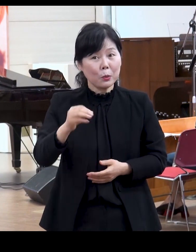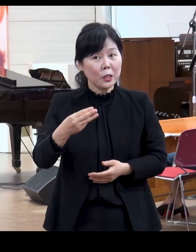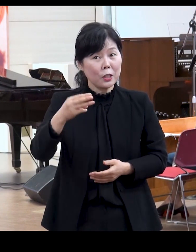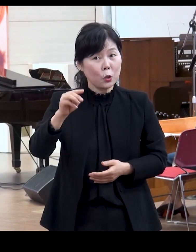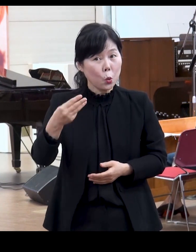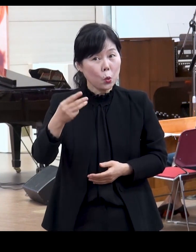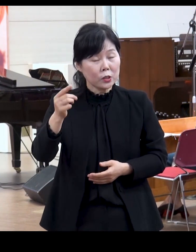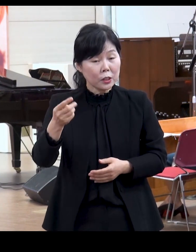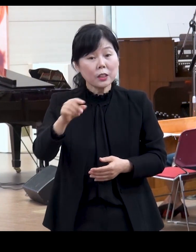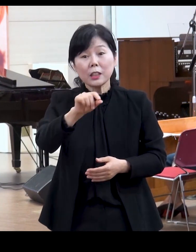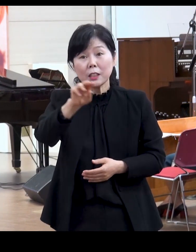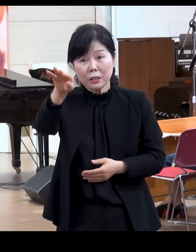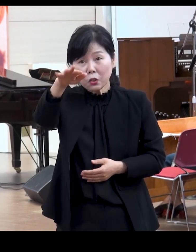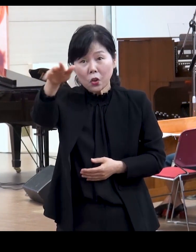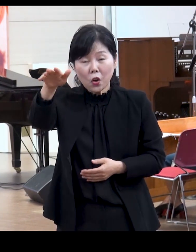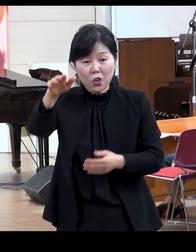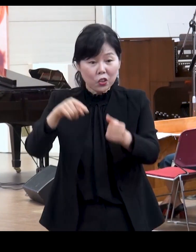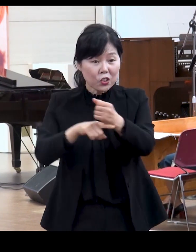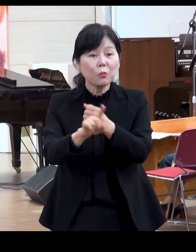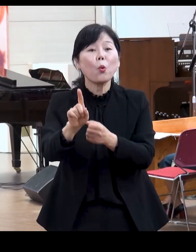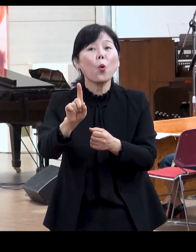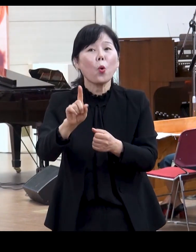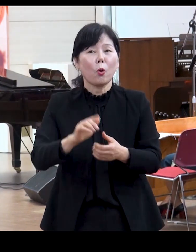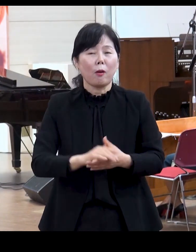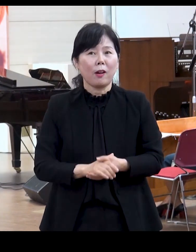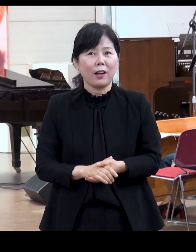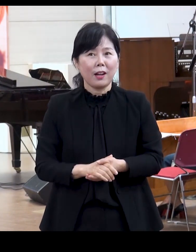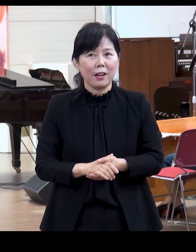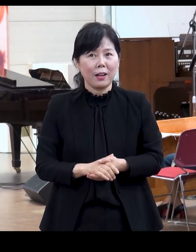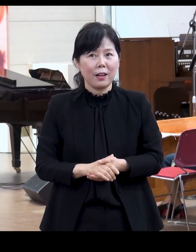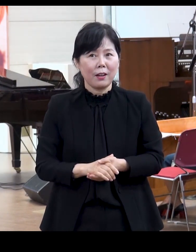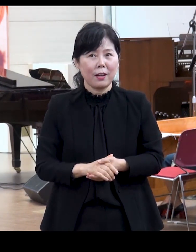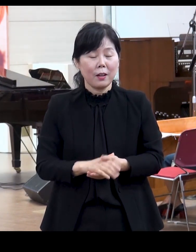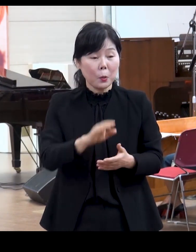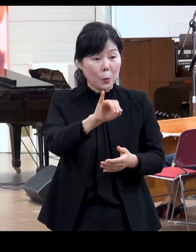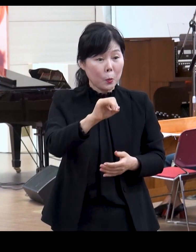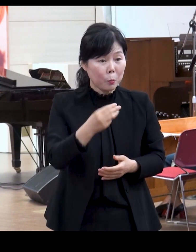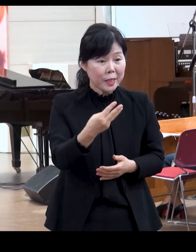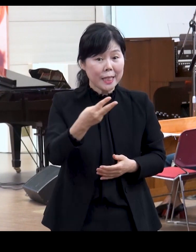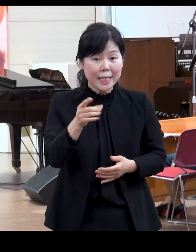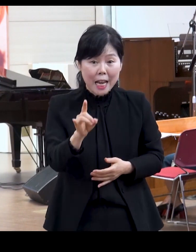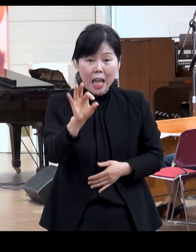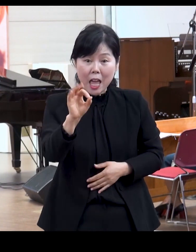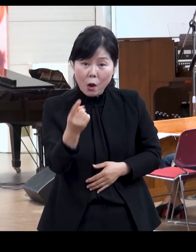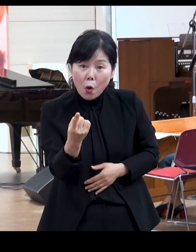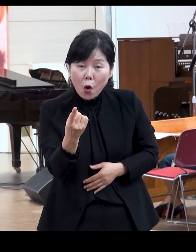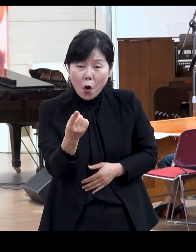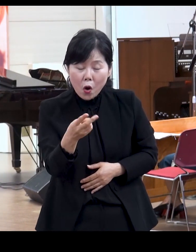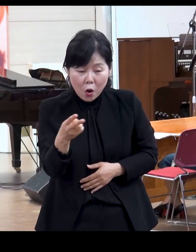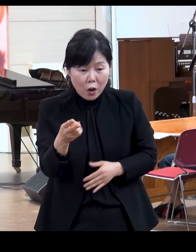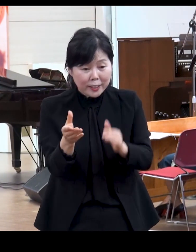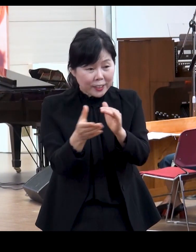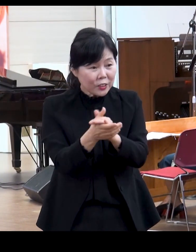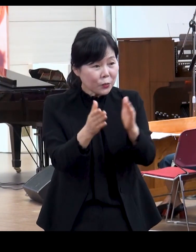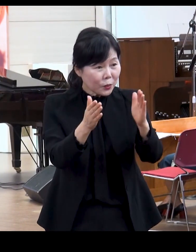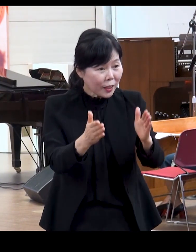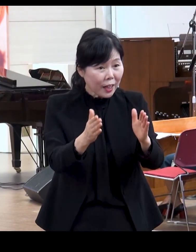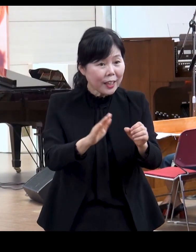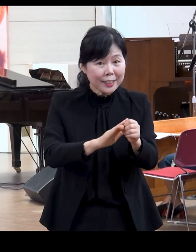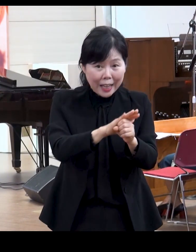필로스 토르고스라는 말은 어떤 말이냐? 아까 얘기했던 필레오, 즉 친구 간의 사랑을 말하는